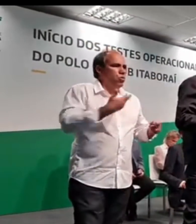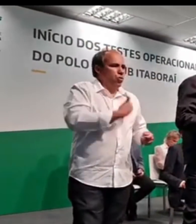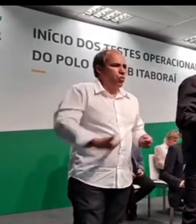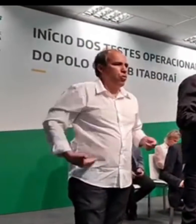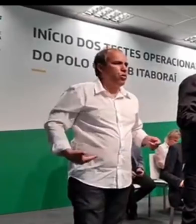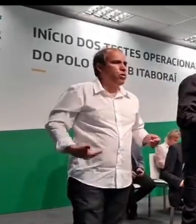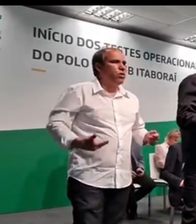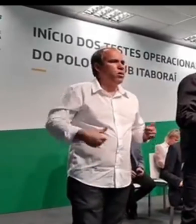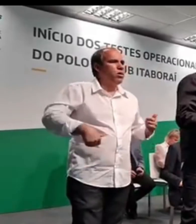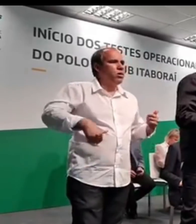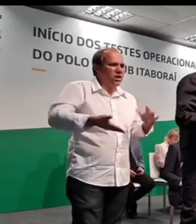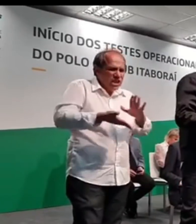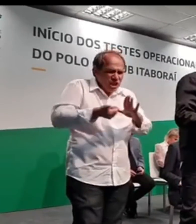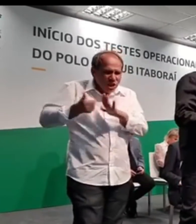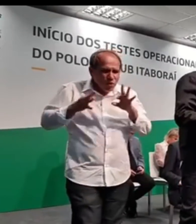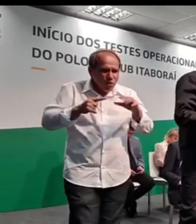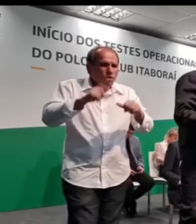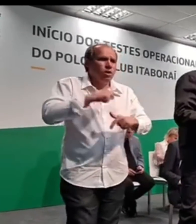população.